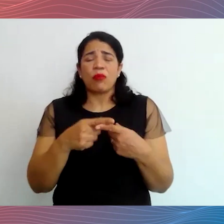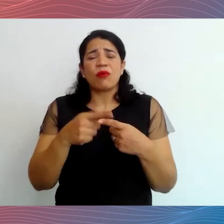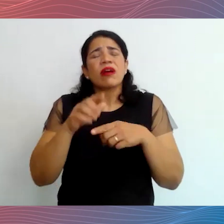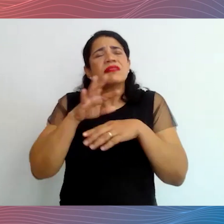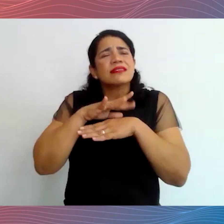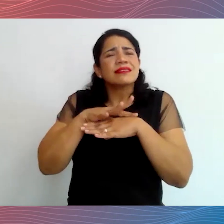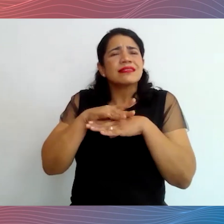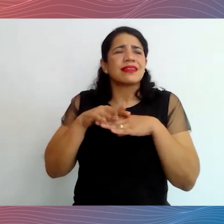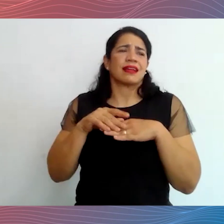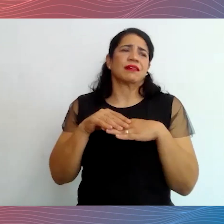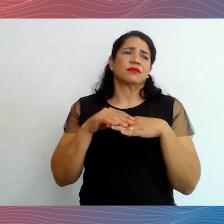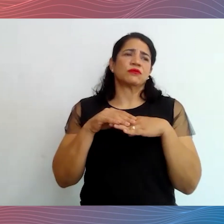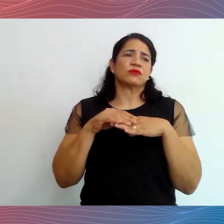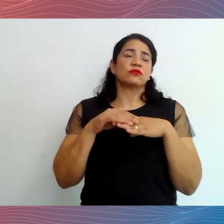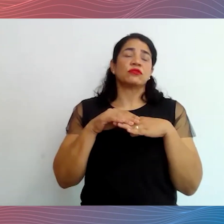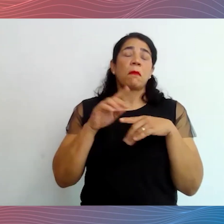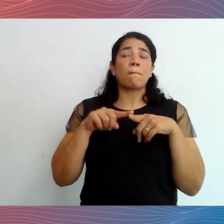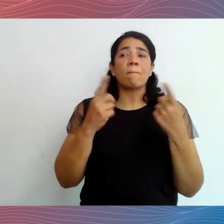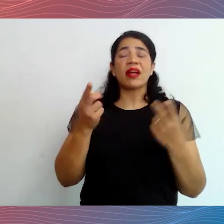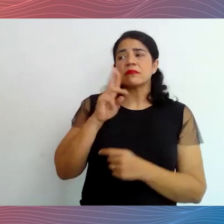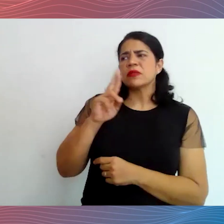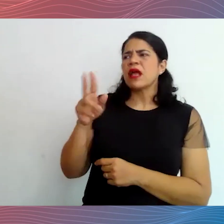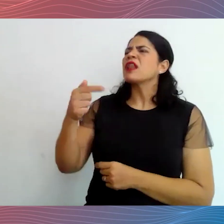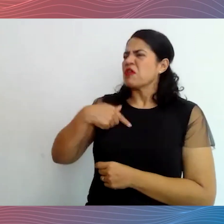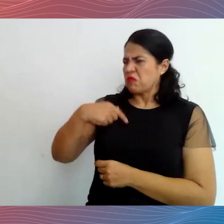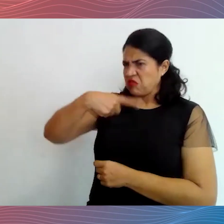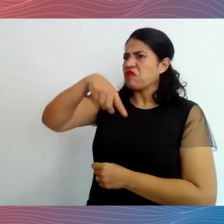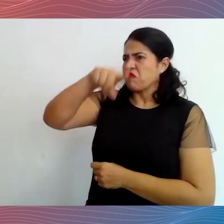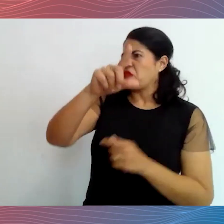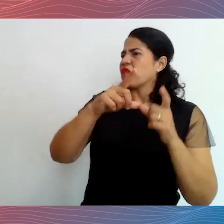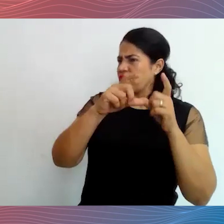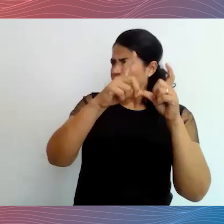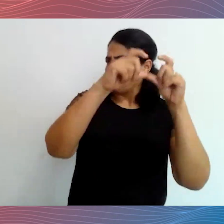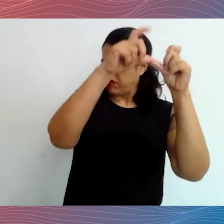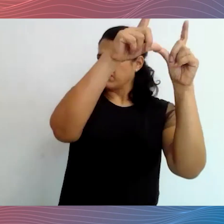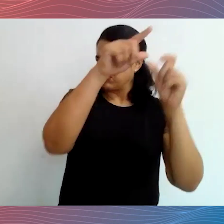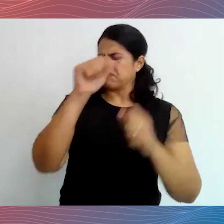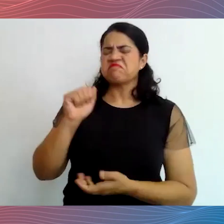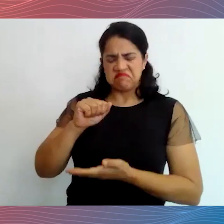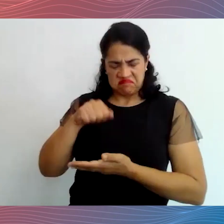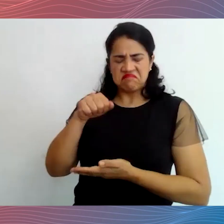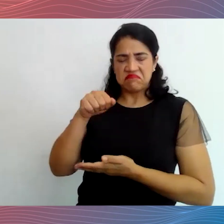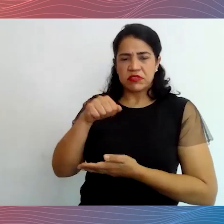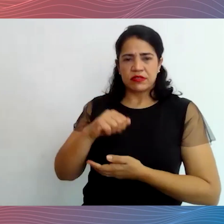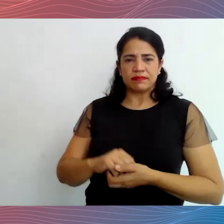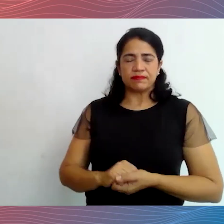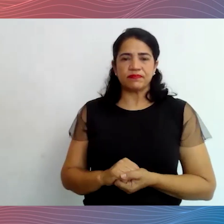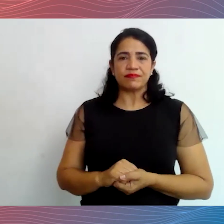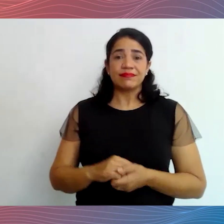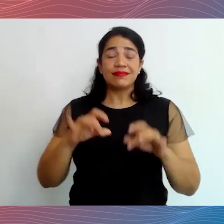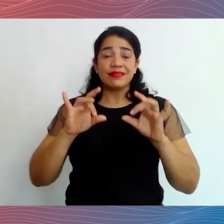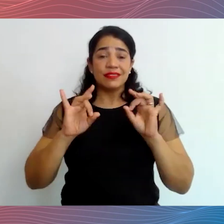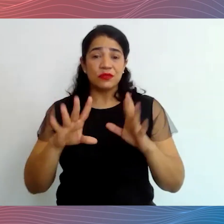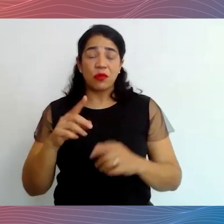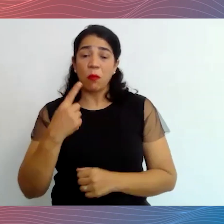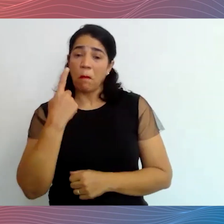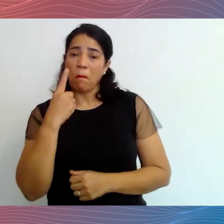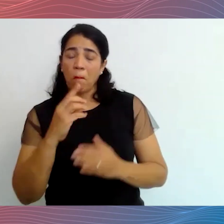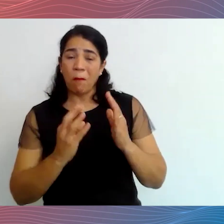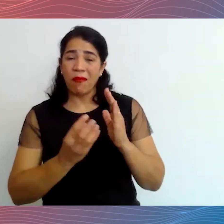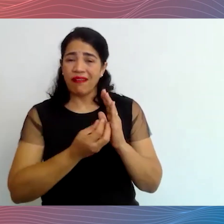vou. Precisava que ele fosse. Bom, só numa igreja no Congo, Kinshasa, nós